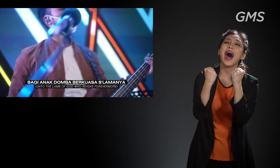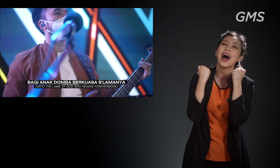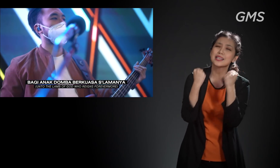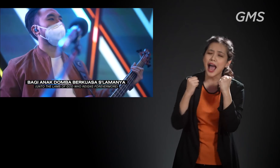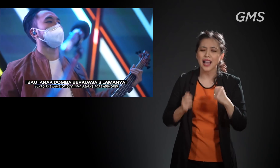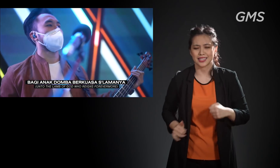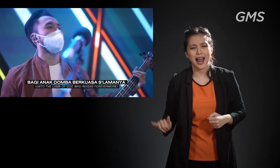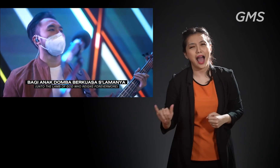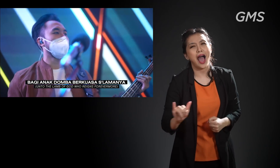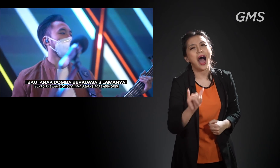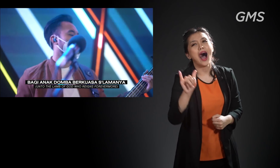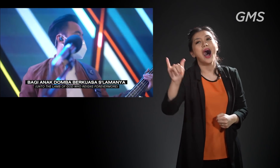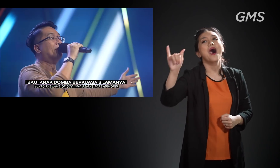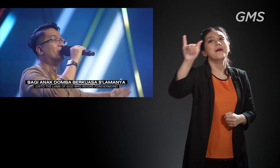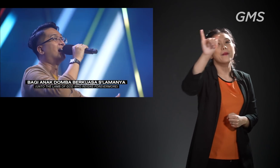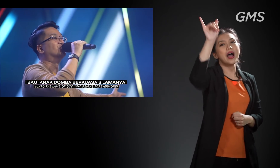berkuasa